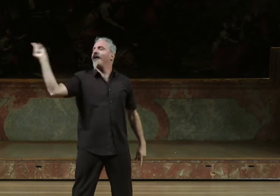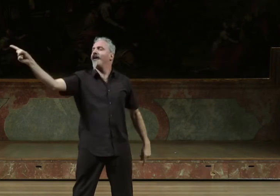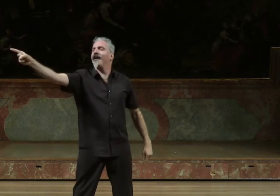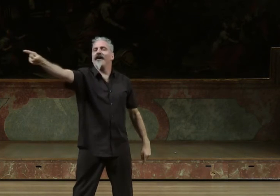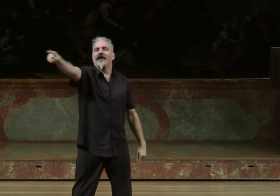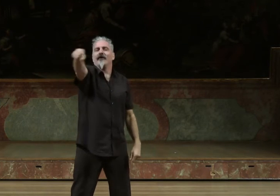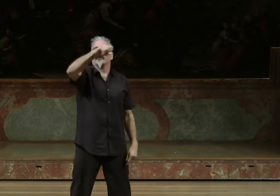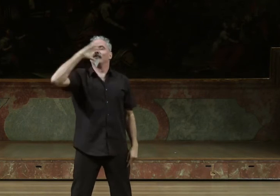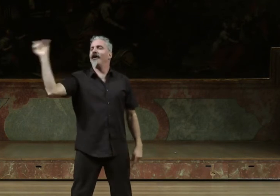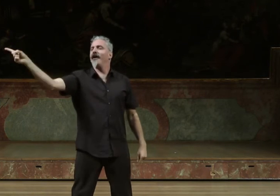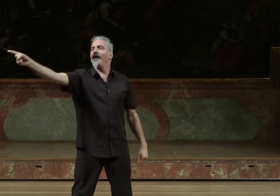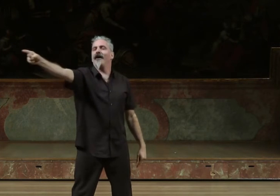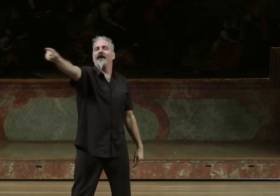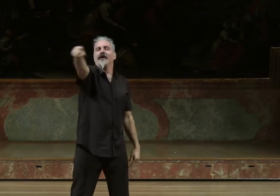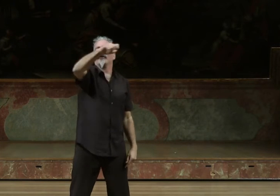Der Leuchtturm dreht sich.